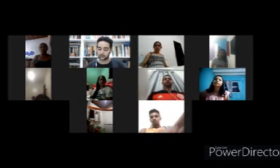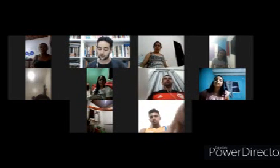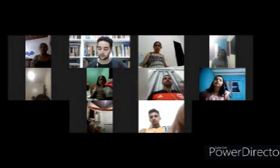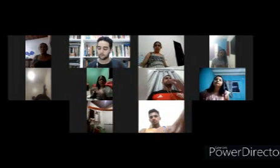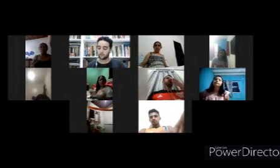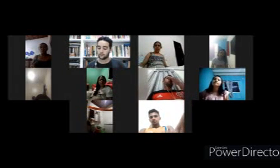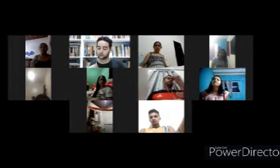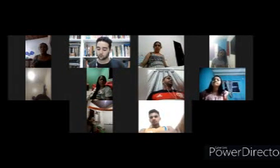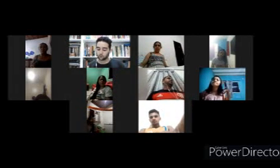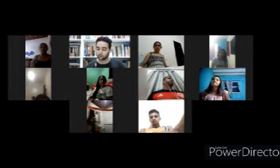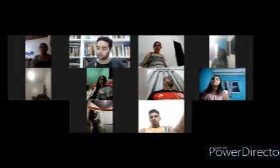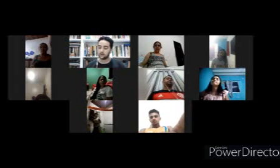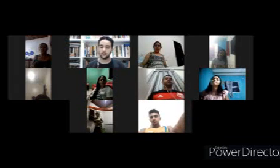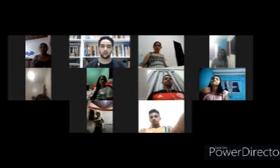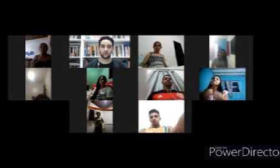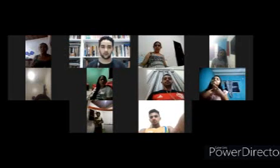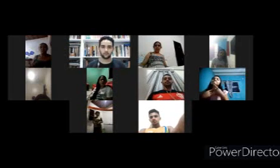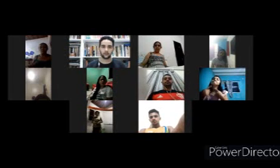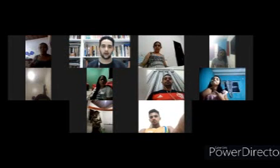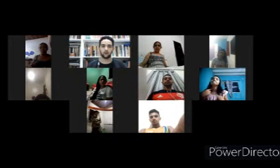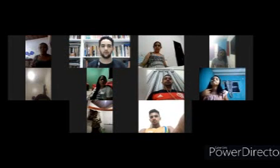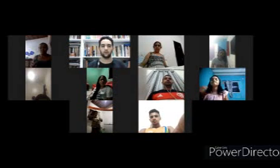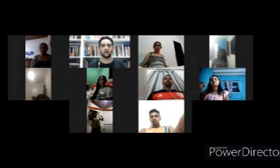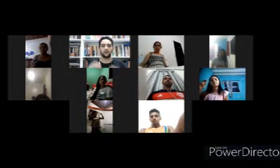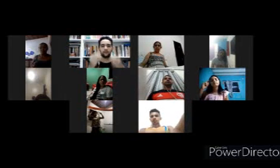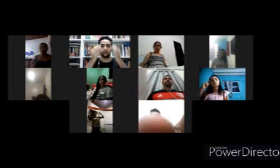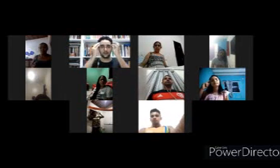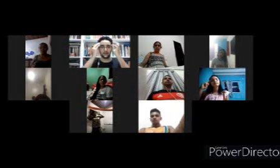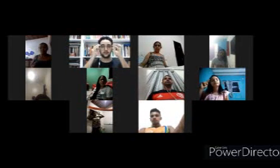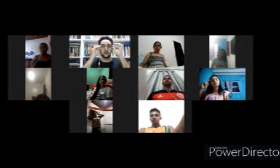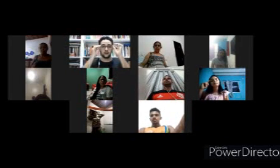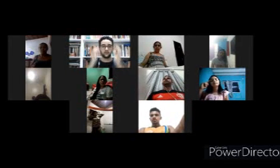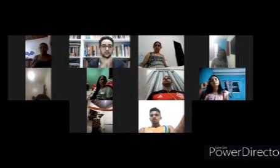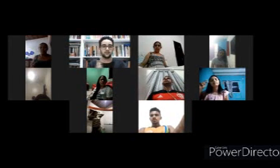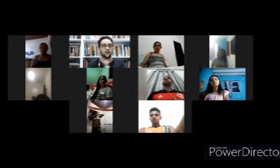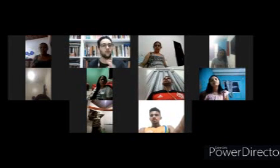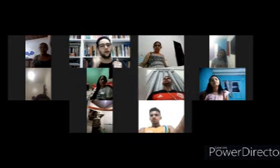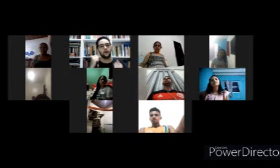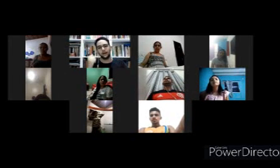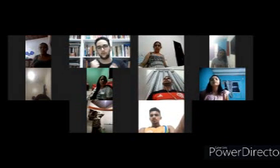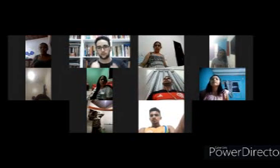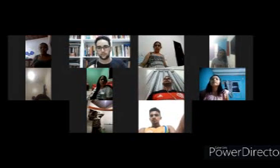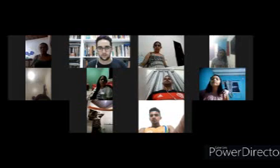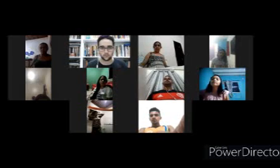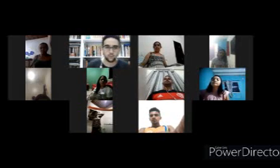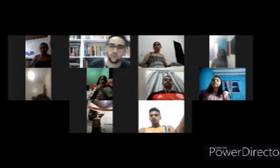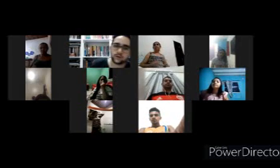vontade, sonho e emoção. Agora eu vou falar para vocês e vocês vão repetir para mim os